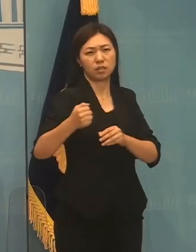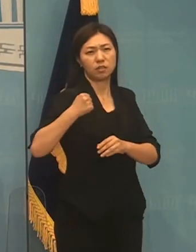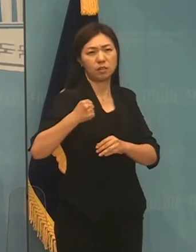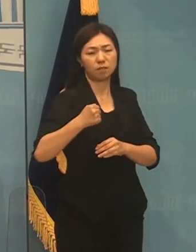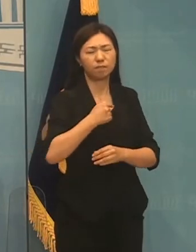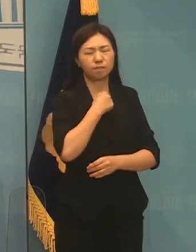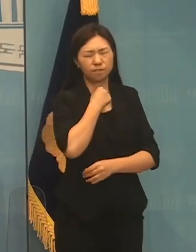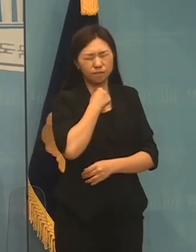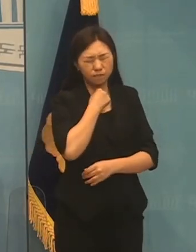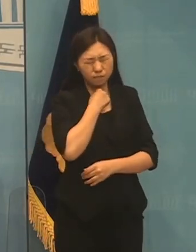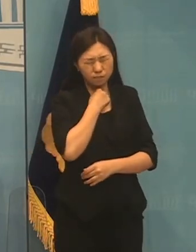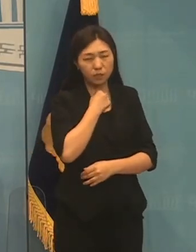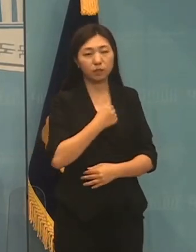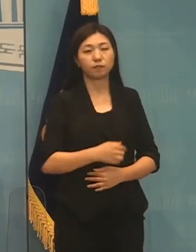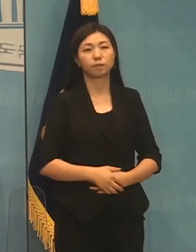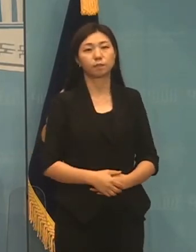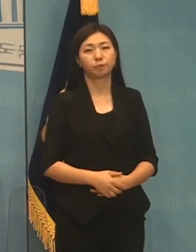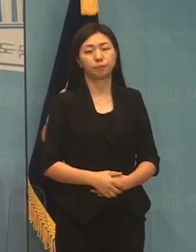있습니다.